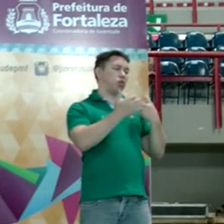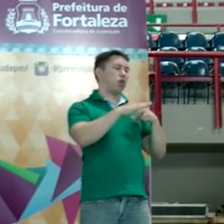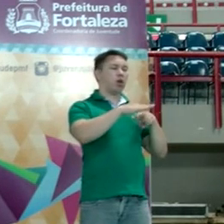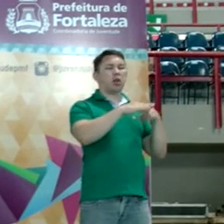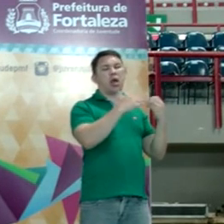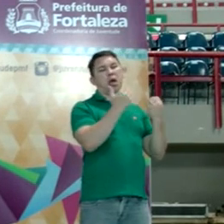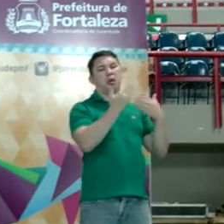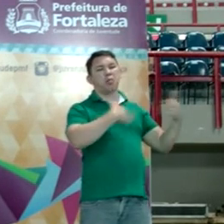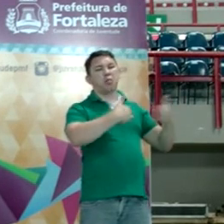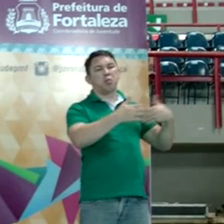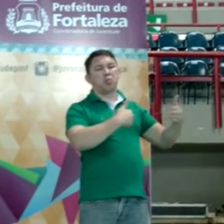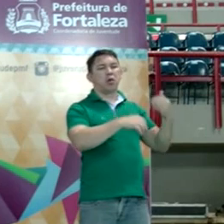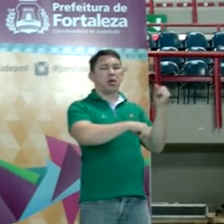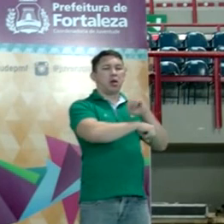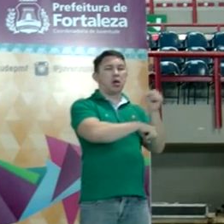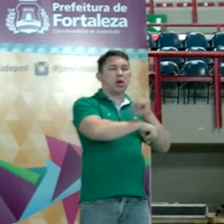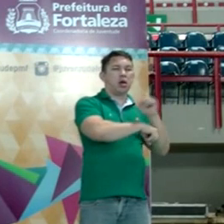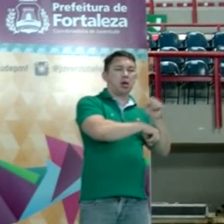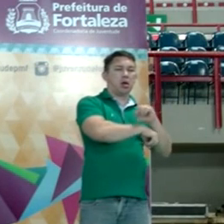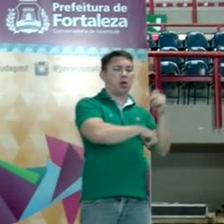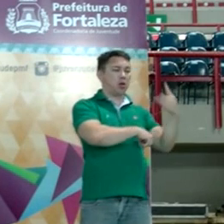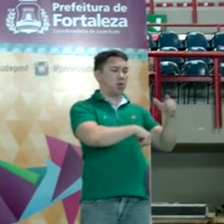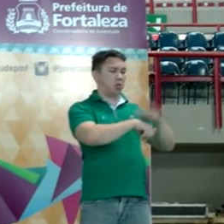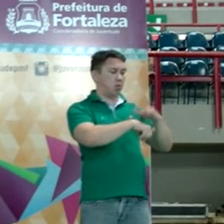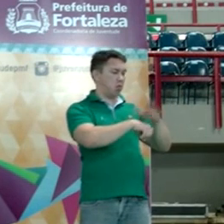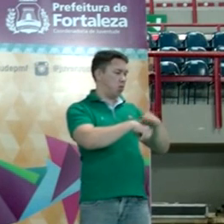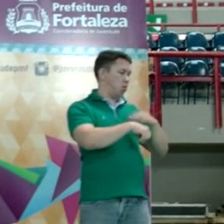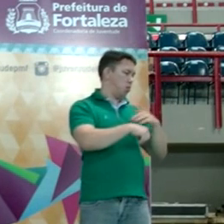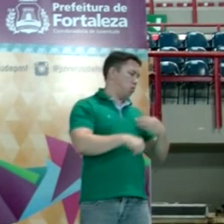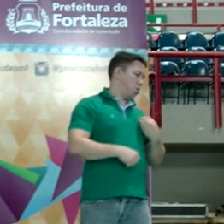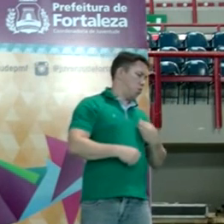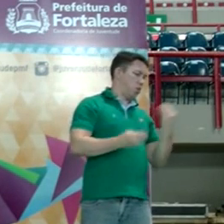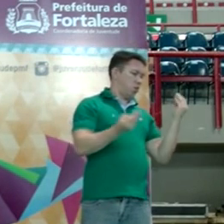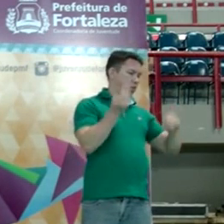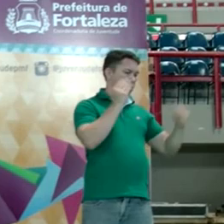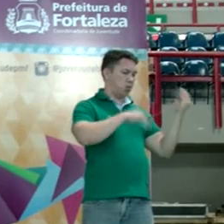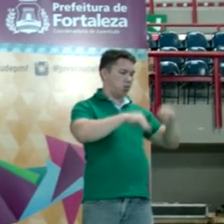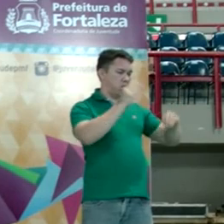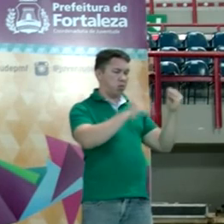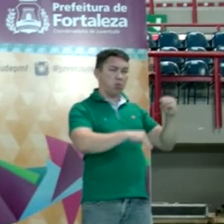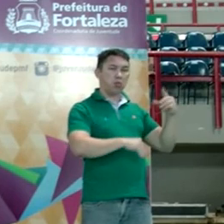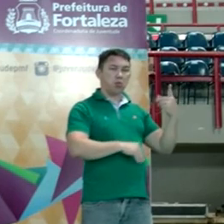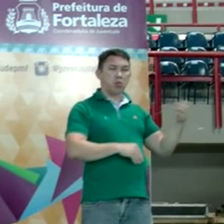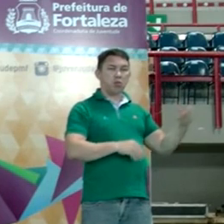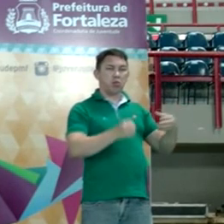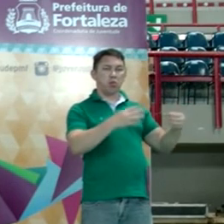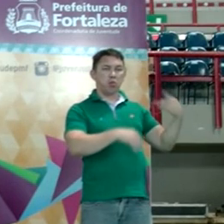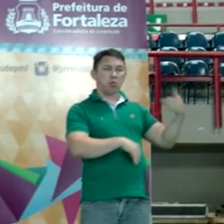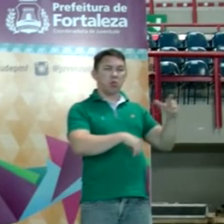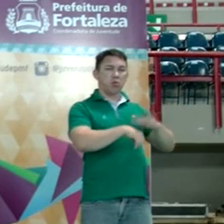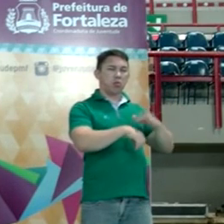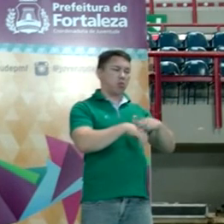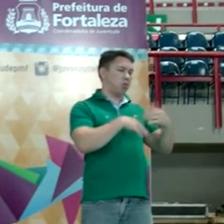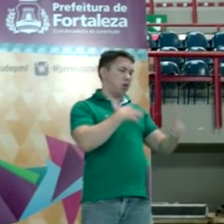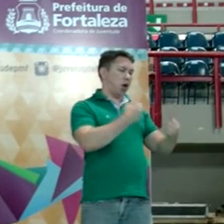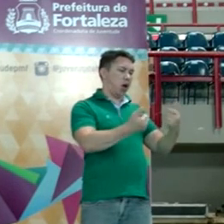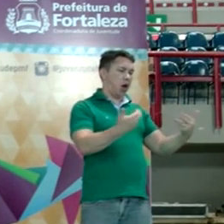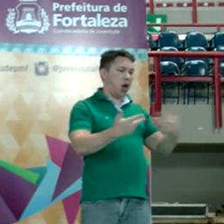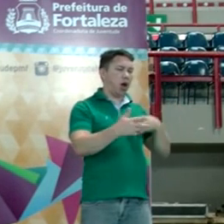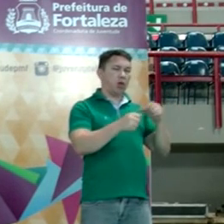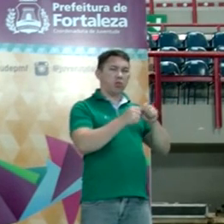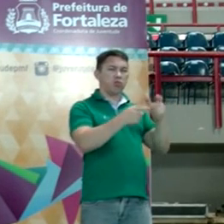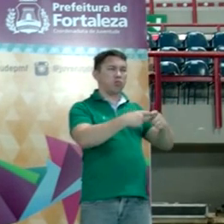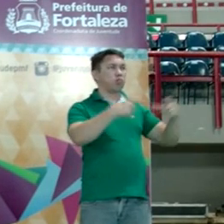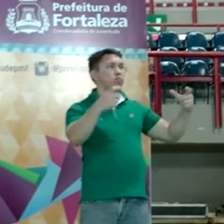memória, certo? Então, essas infraestruturas estão sendo todas montadas. É tudo novo no Centro-Oeste para eles, essa ideia de